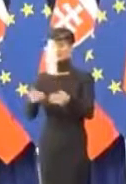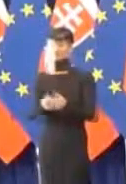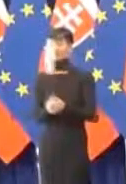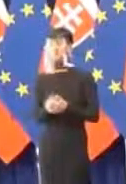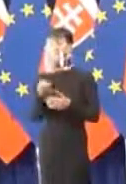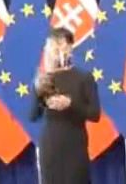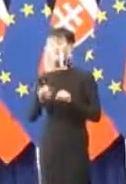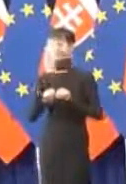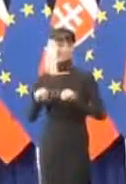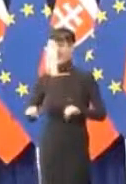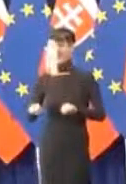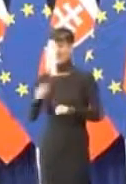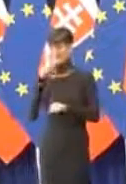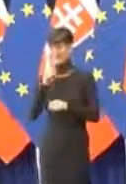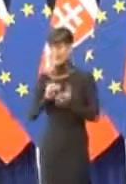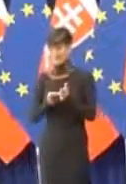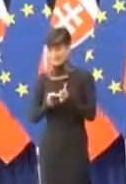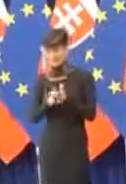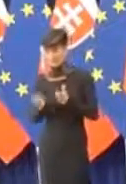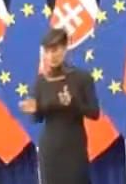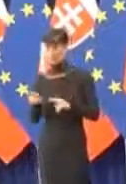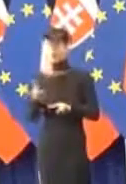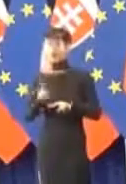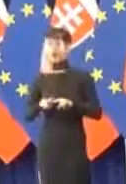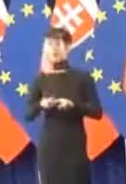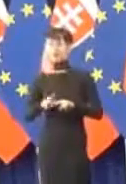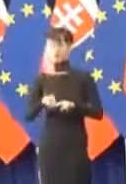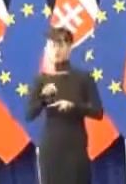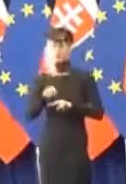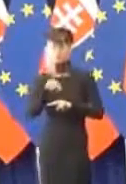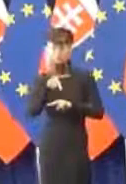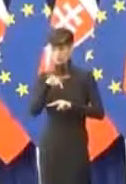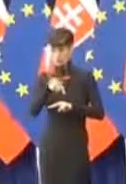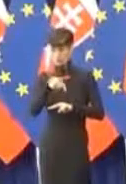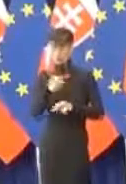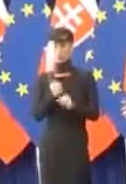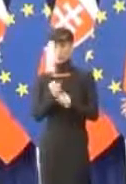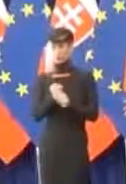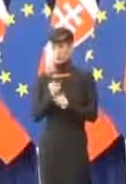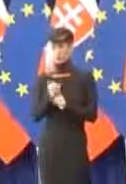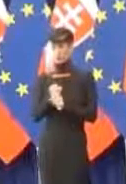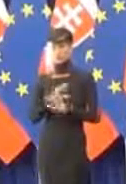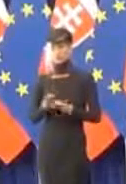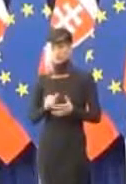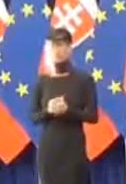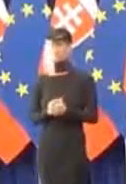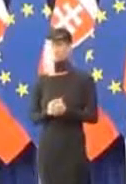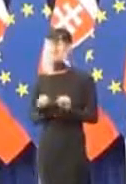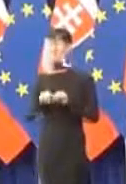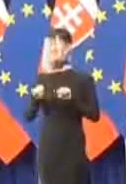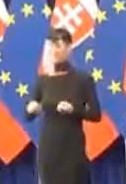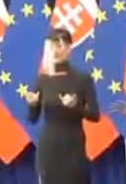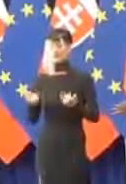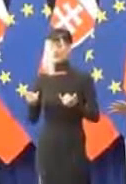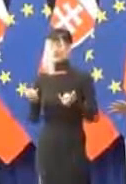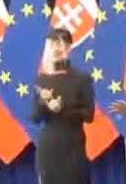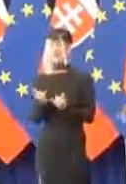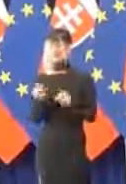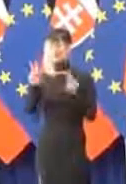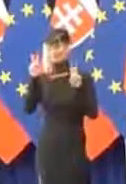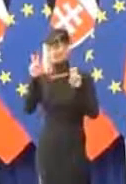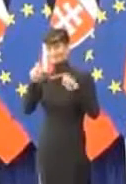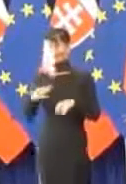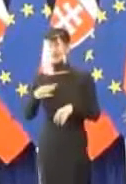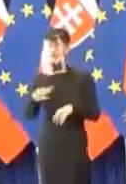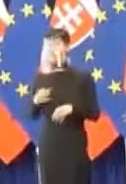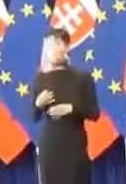strese, tak v tom prípade by samozrejme chceli čím skôr poplatiť nám peniaž, ale máme zdravé banky, tým pádom možno by